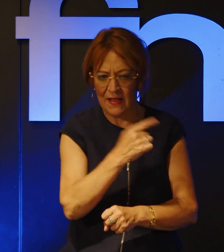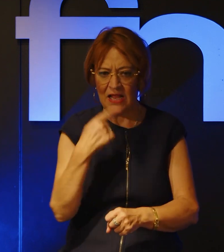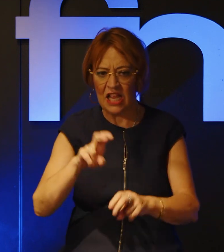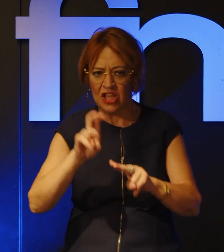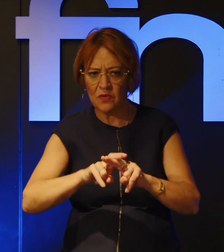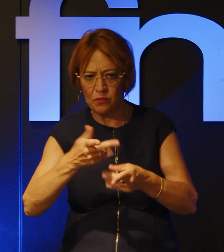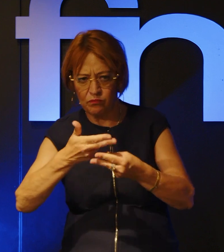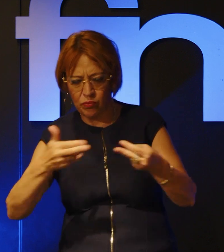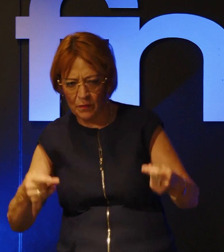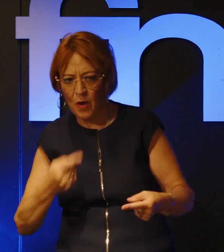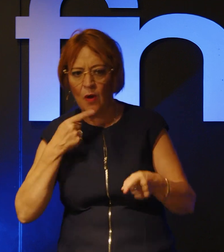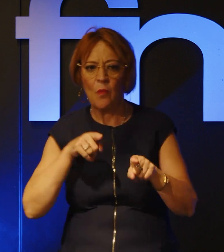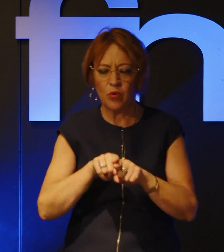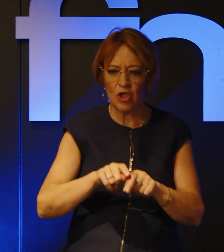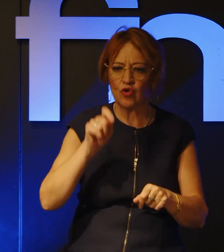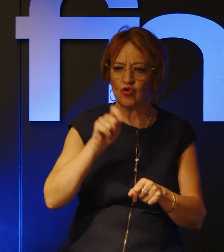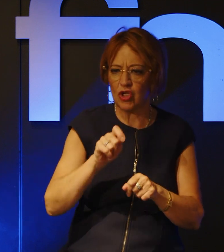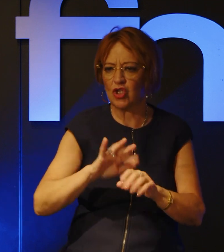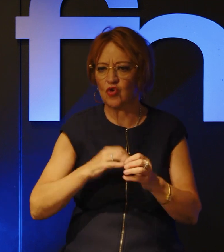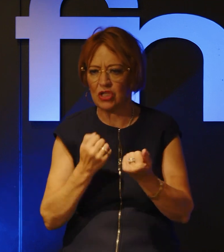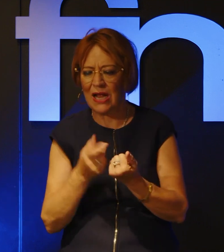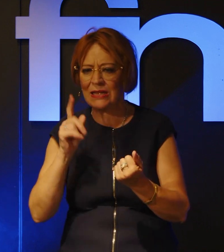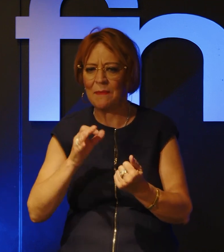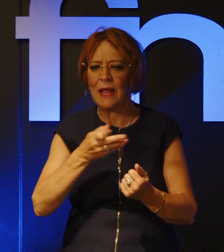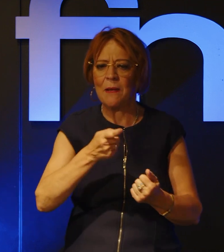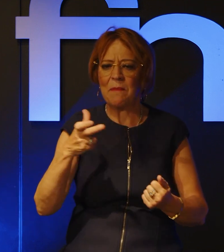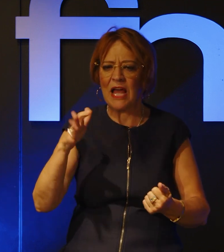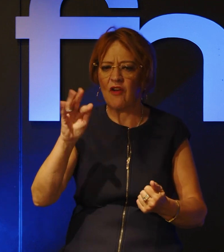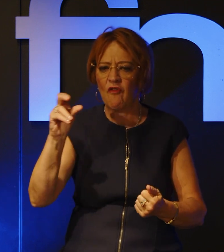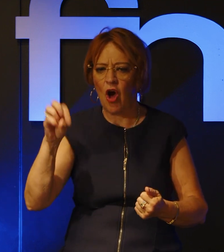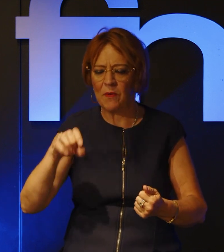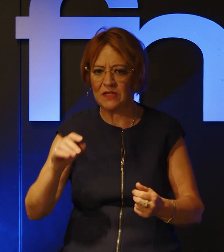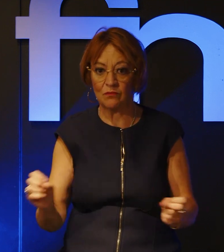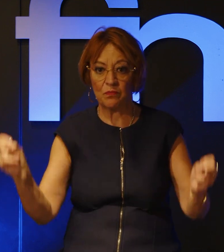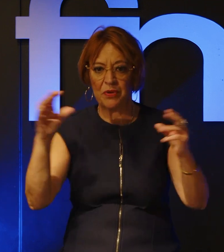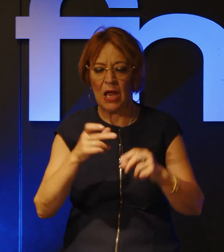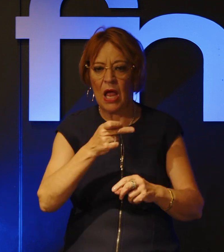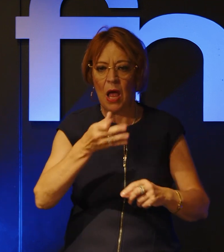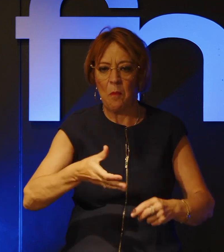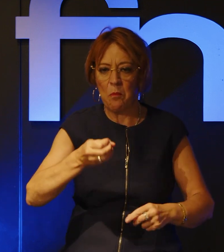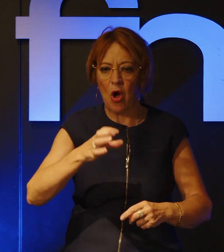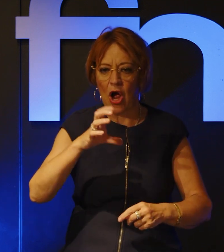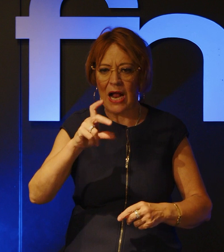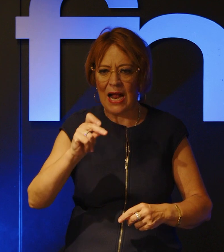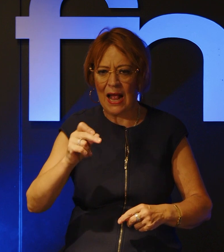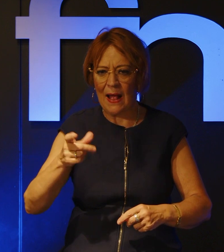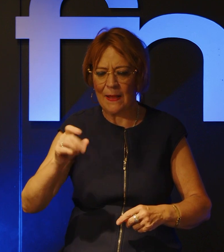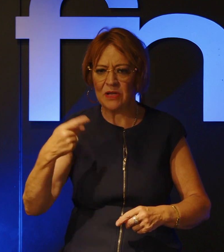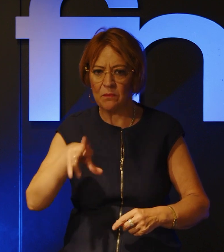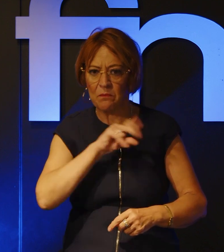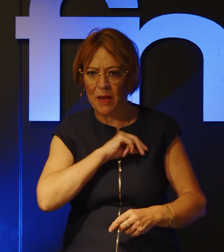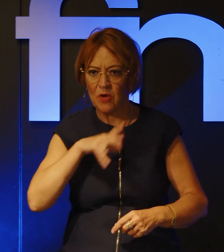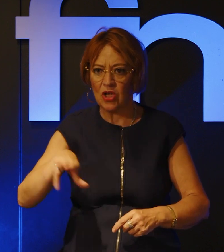disciplinas com a política justiça social e a performance o seu trabalho de estreia Apocalipse em 2012 foi distinguido com o prémio